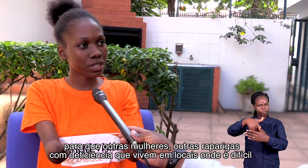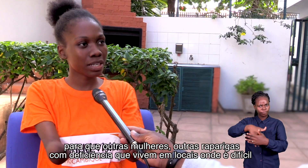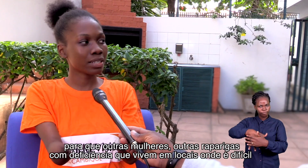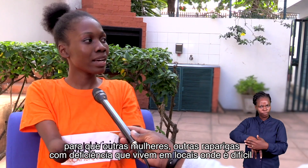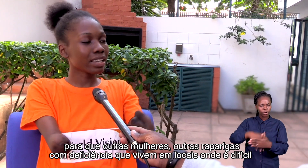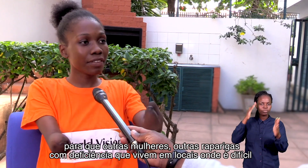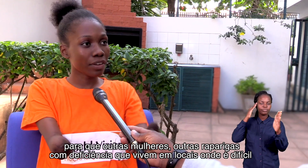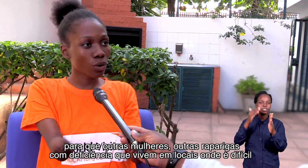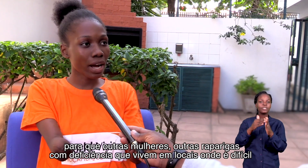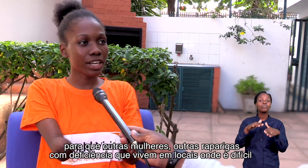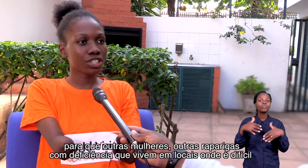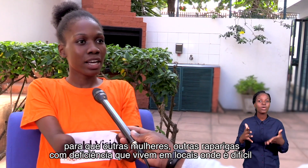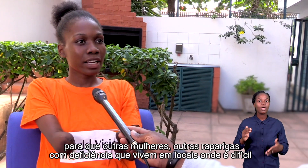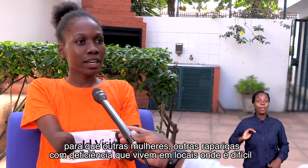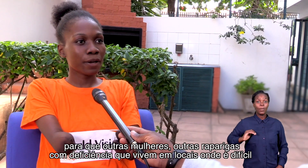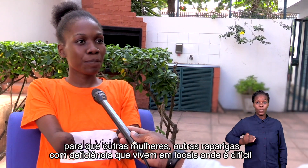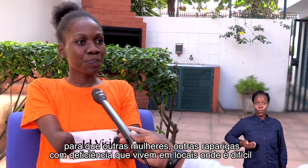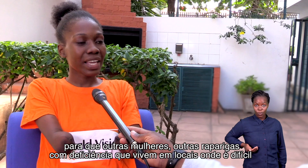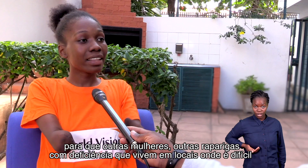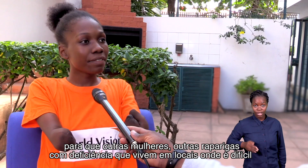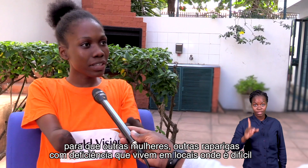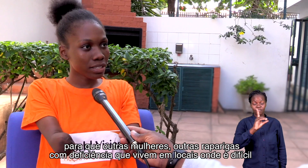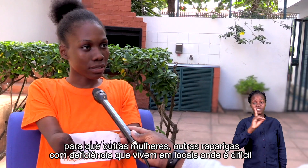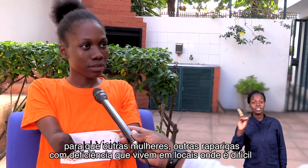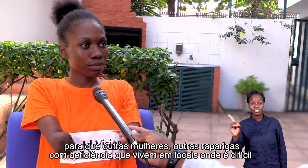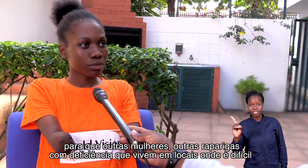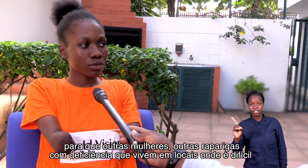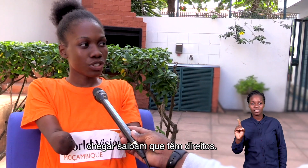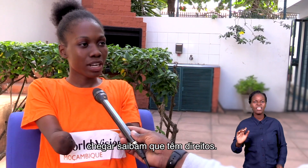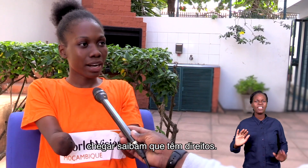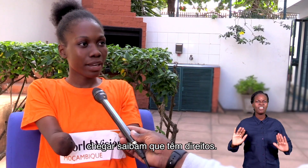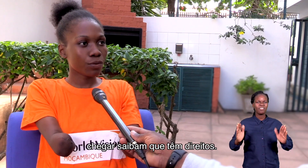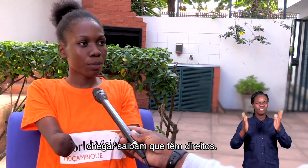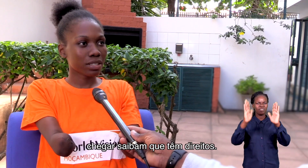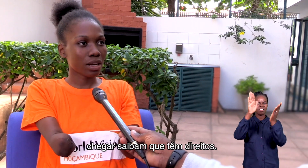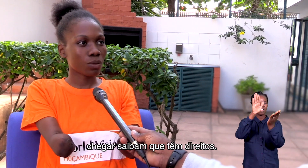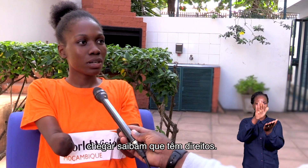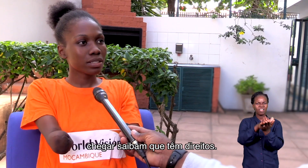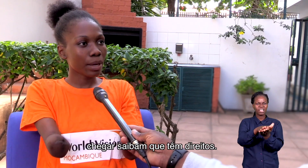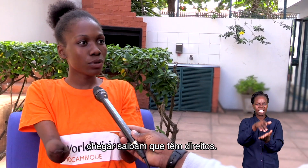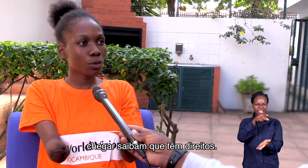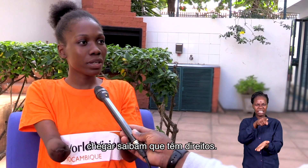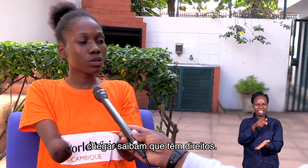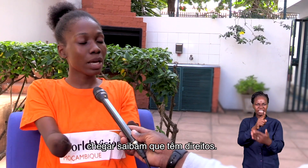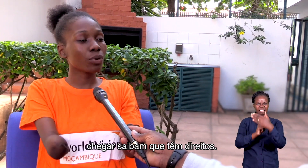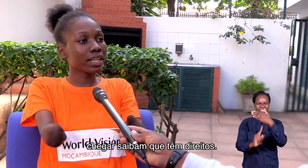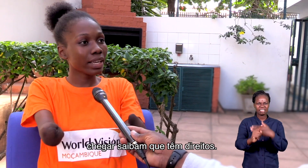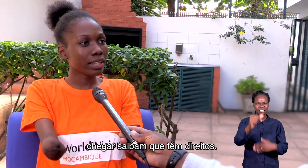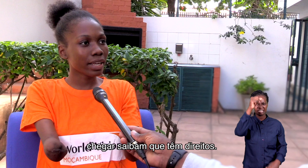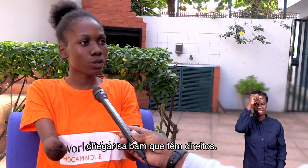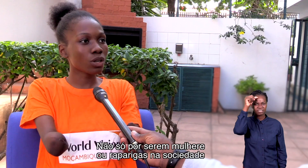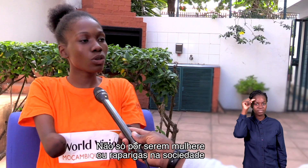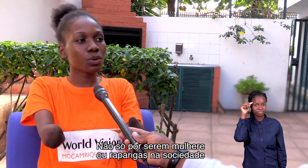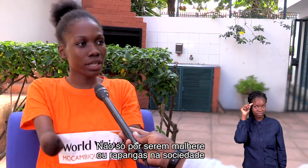com deficiência, que vivem em locais que é difícil chegar lá a informação, saibam sobre isso, saibam que